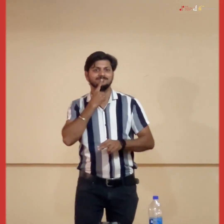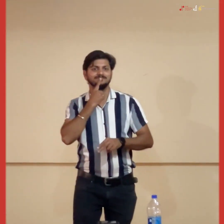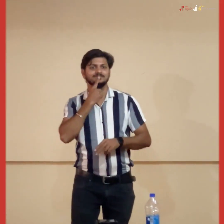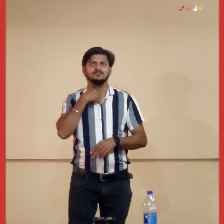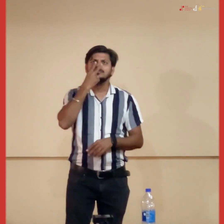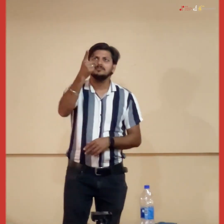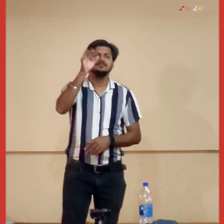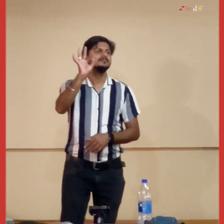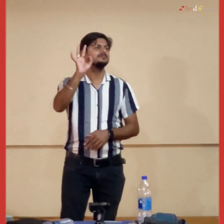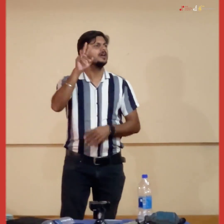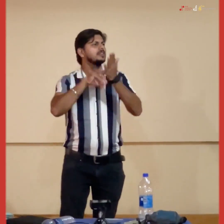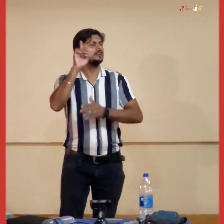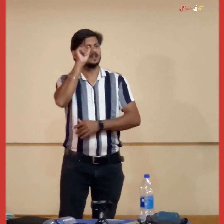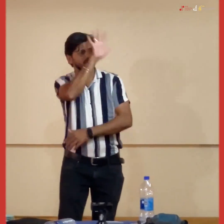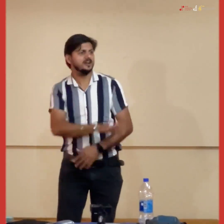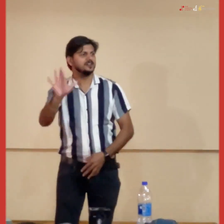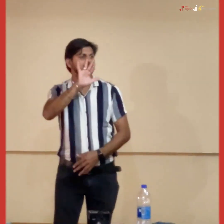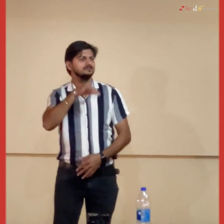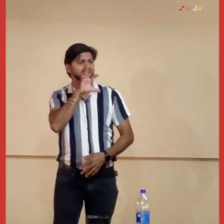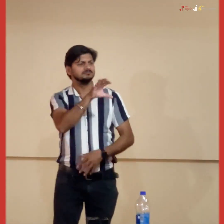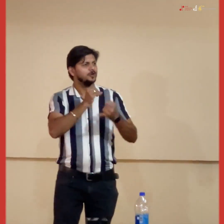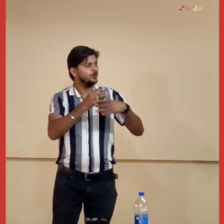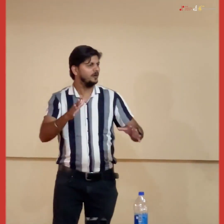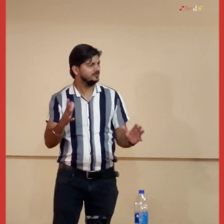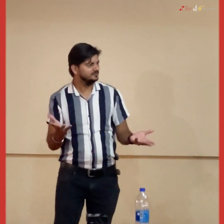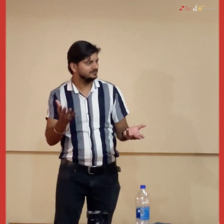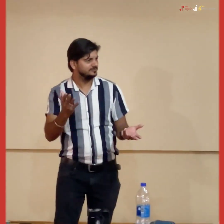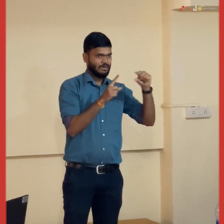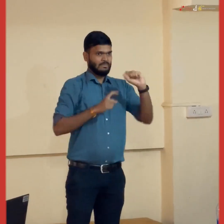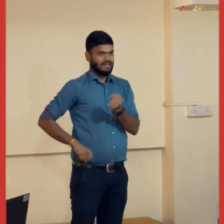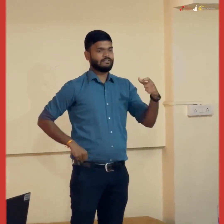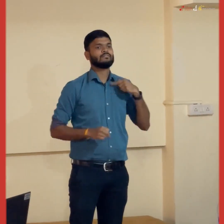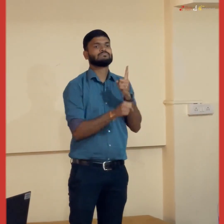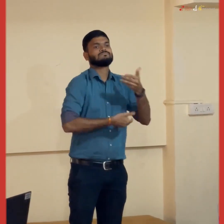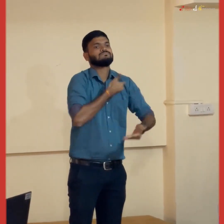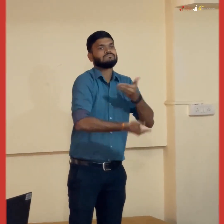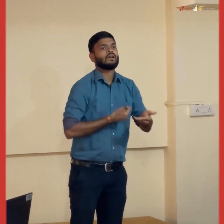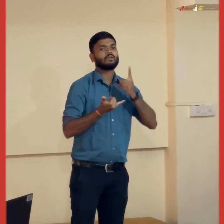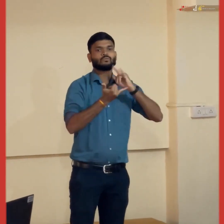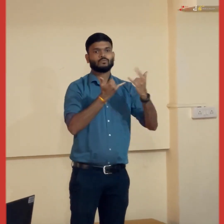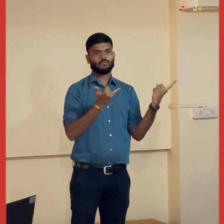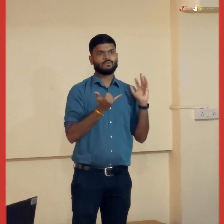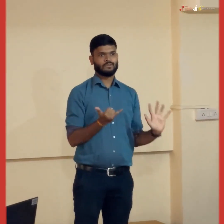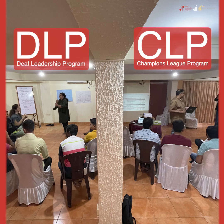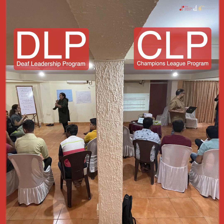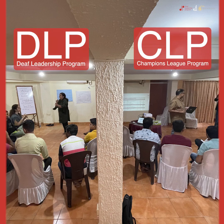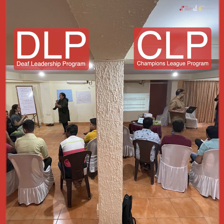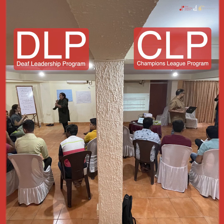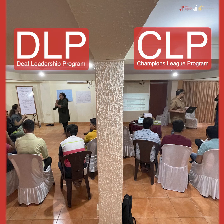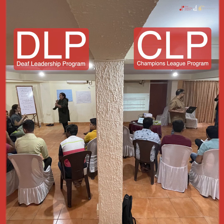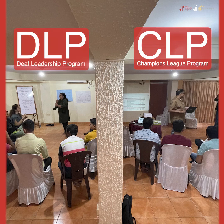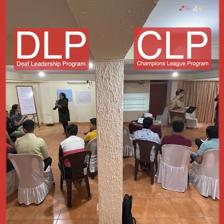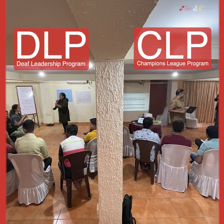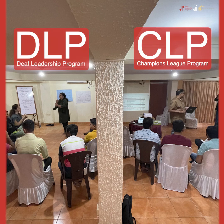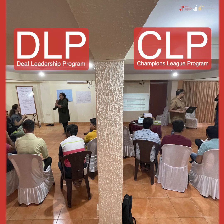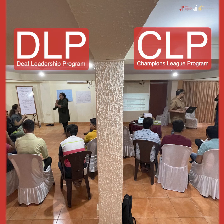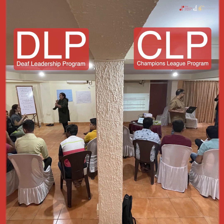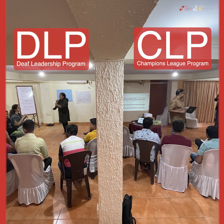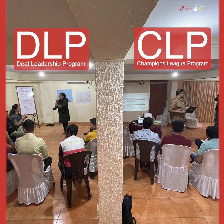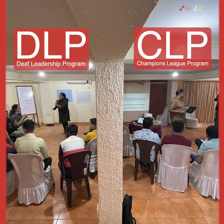एक बधिर व्यक्ति अपना अनुभव साझा कर रहा है। एक और व्यक्ति आए हैं। डेफ लीडरशिप प्रोग्राम और चैम्पियंस